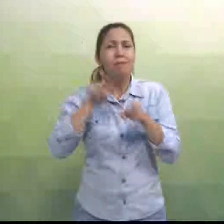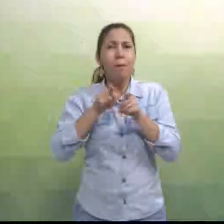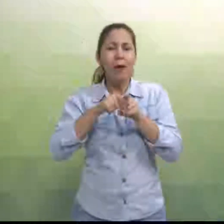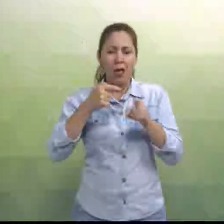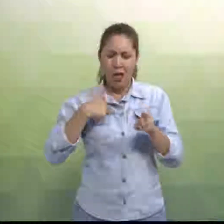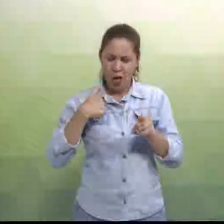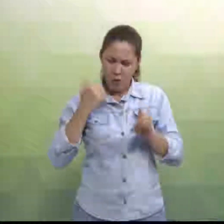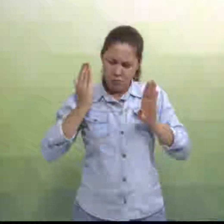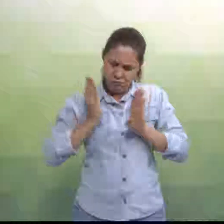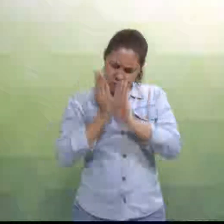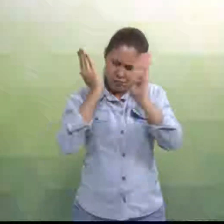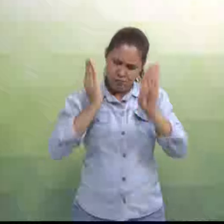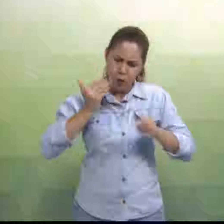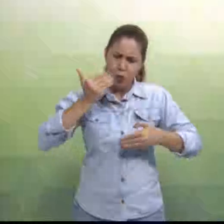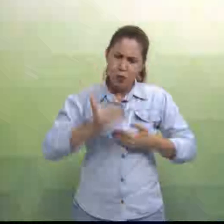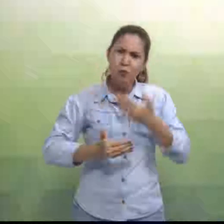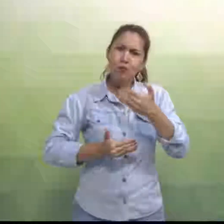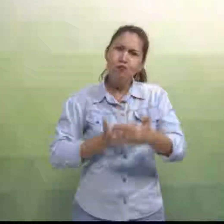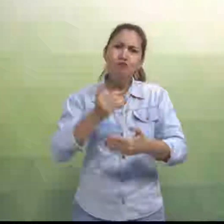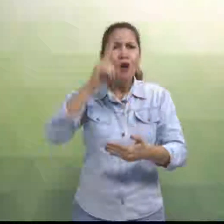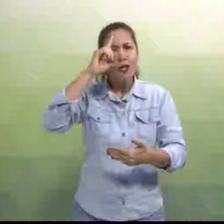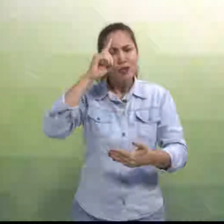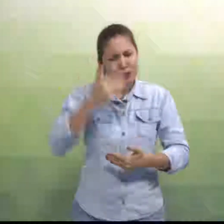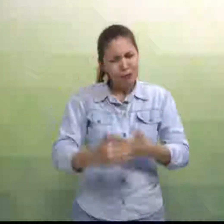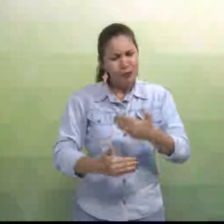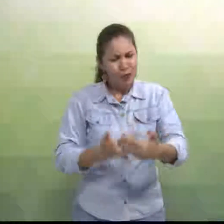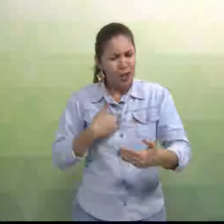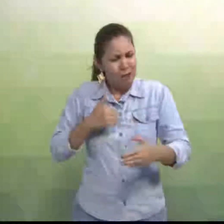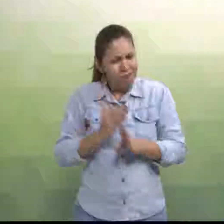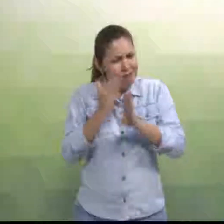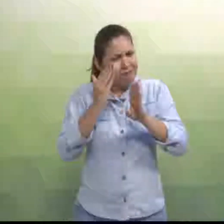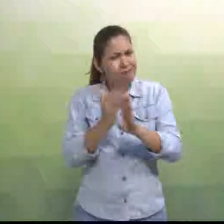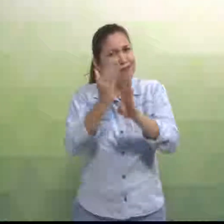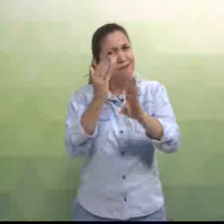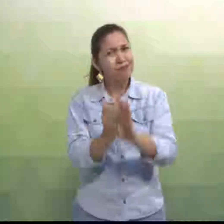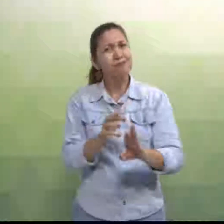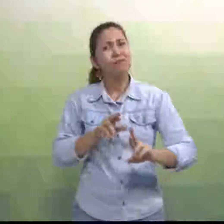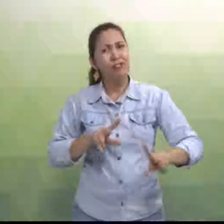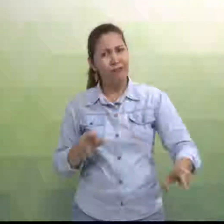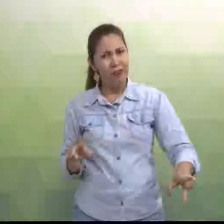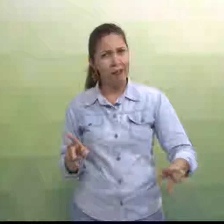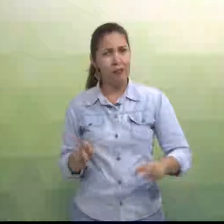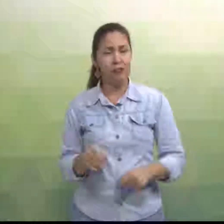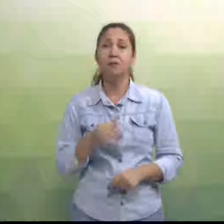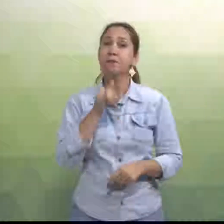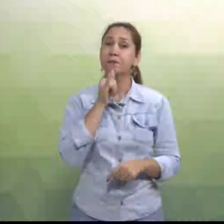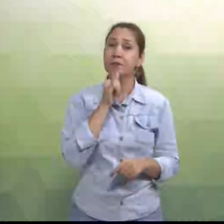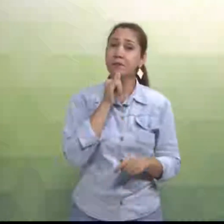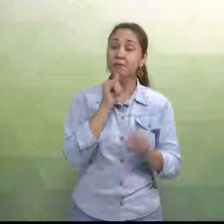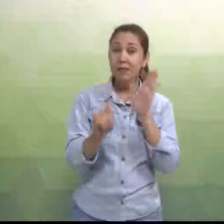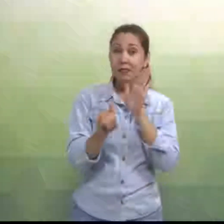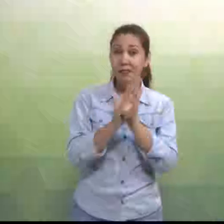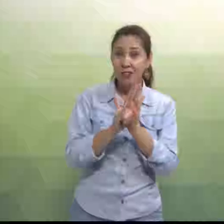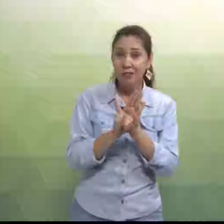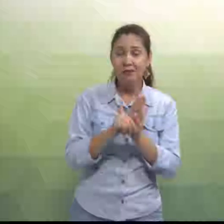vários temas inerentes que devem ser oferecidos de forma que o surdo amplie seu conhecimento, ele